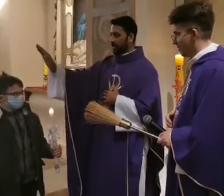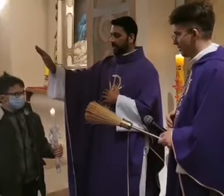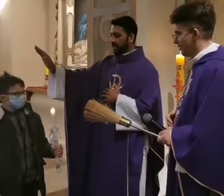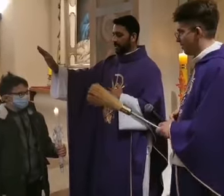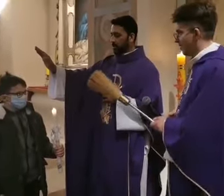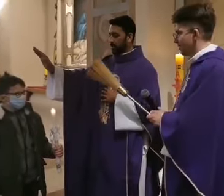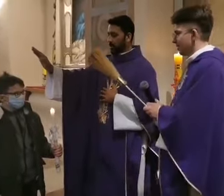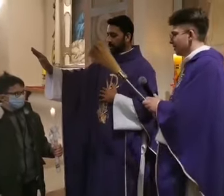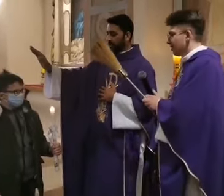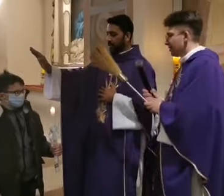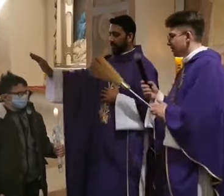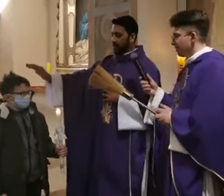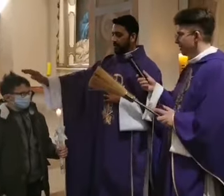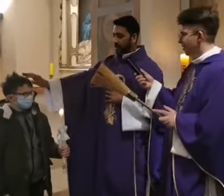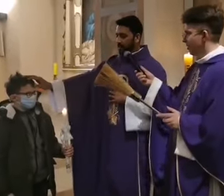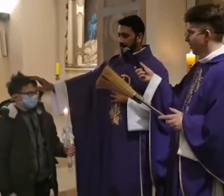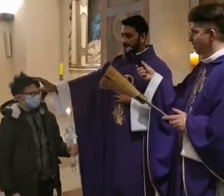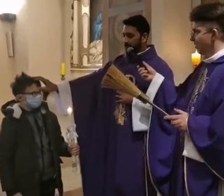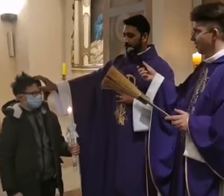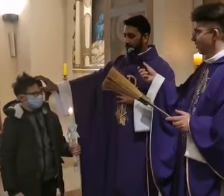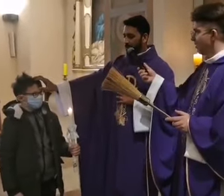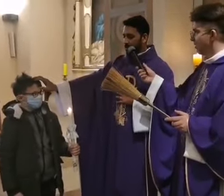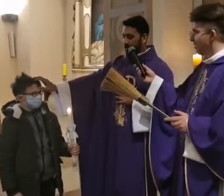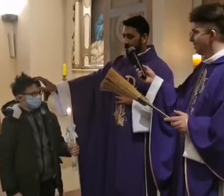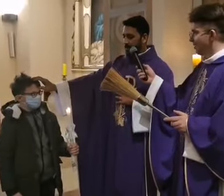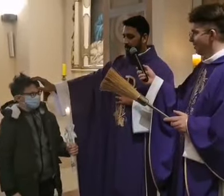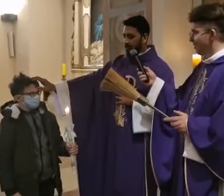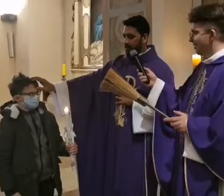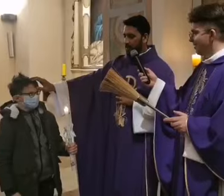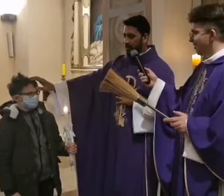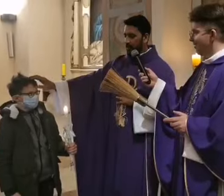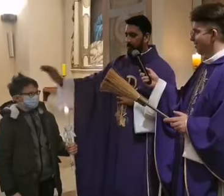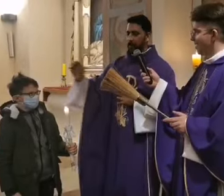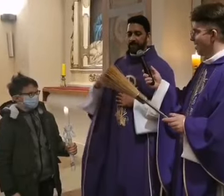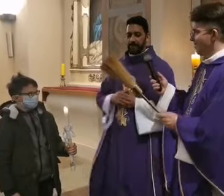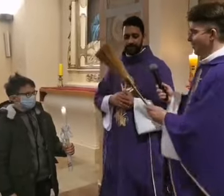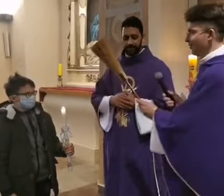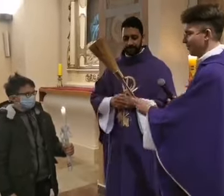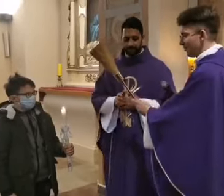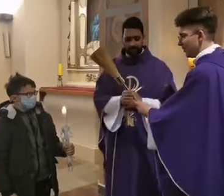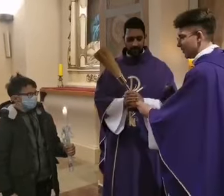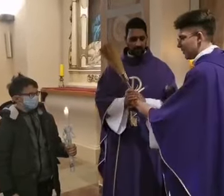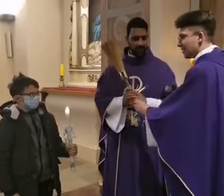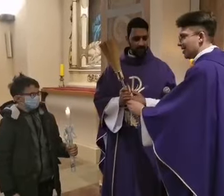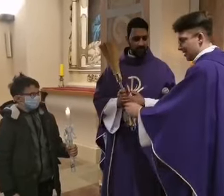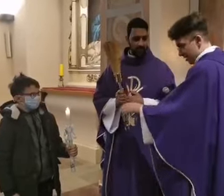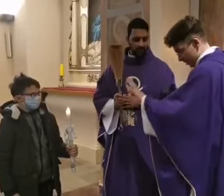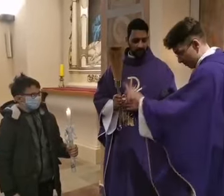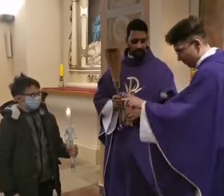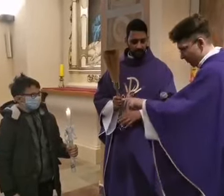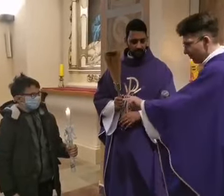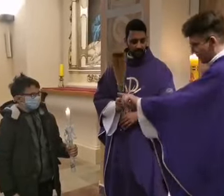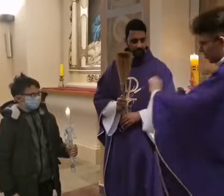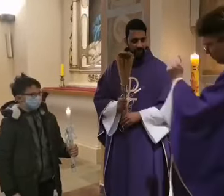Vi benedica Dio onnipotente, Padre e Figlio e Spirito Santo. Amen.